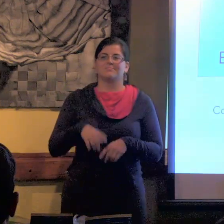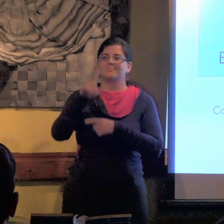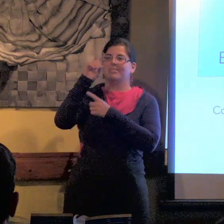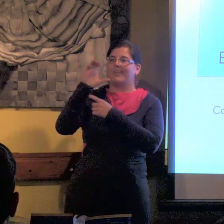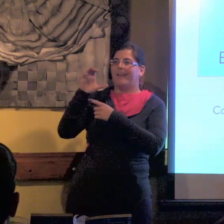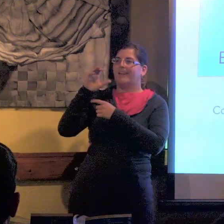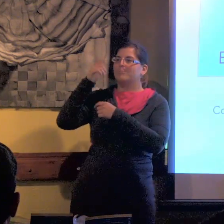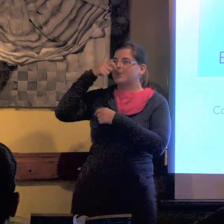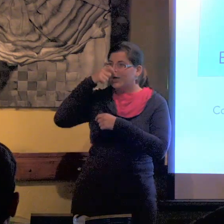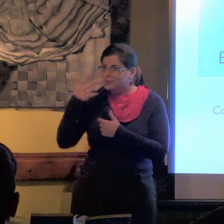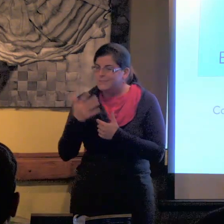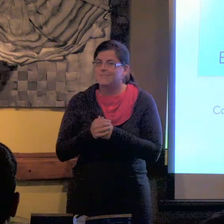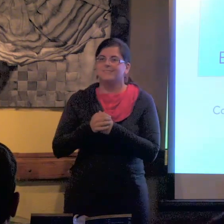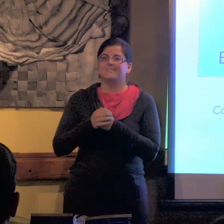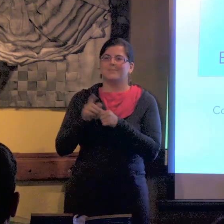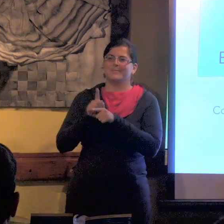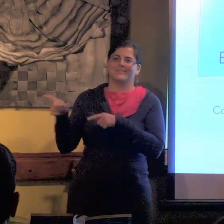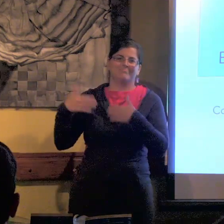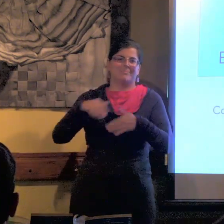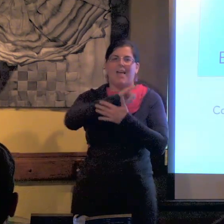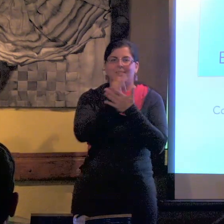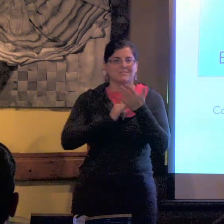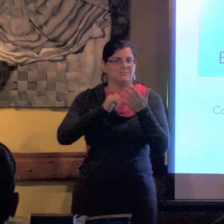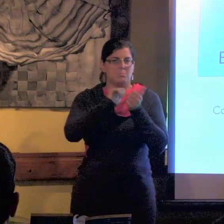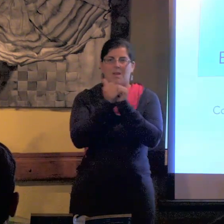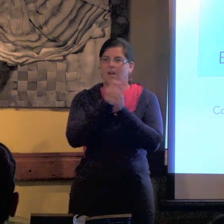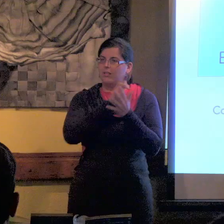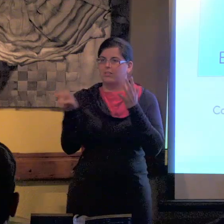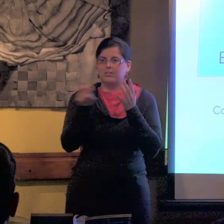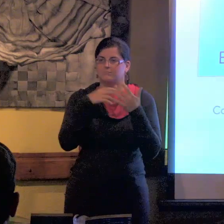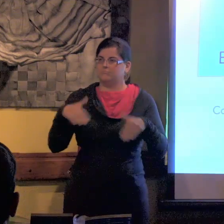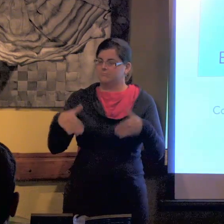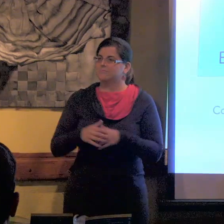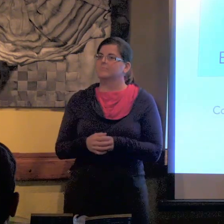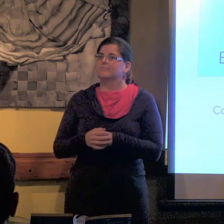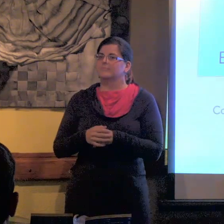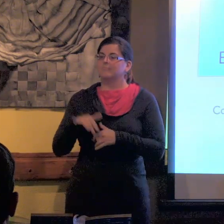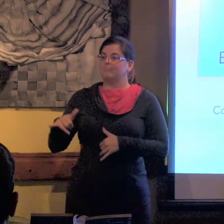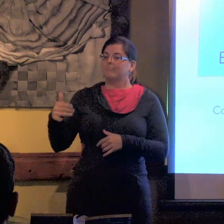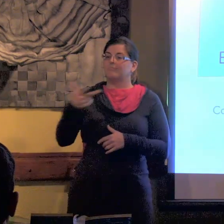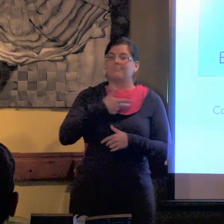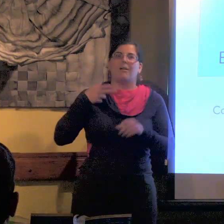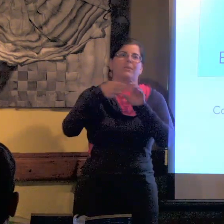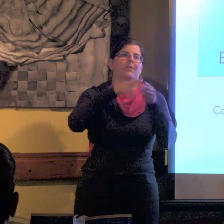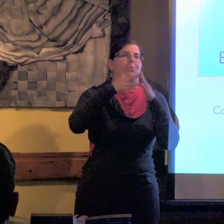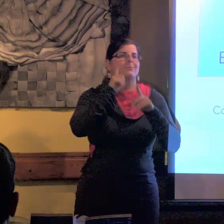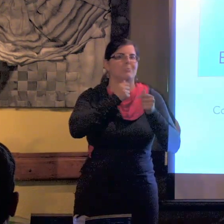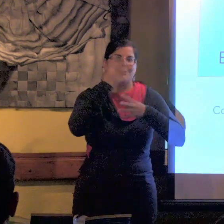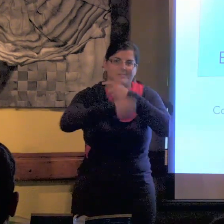Witcher, qui a un bac en travail social ainsi qu'un DEC en muséologie. C'est une artiste polyvalente, on pourrait